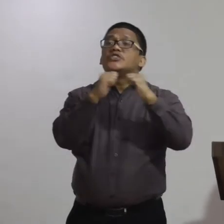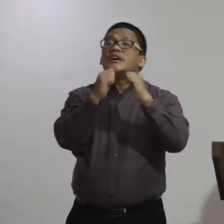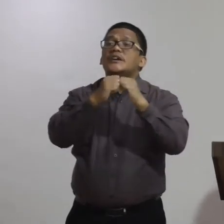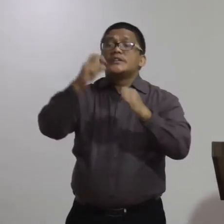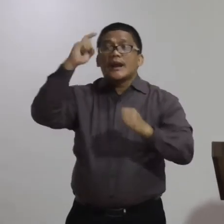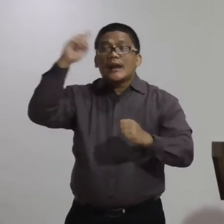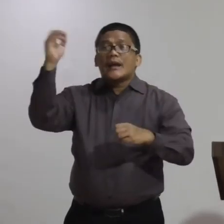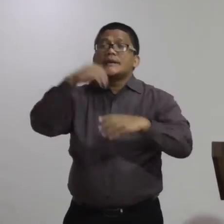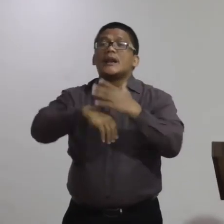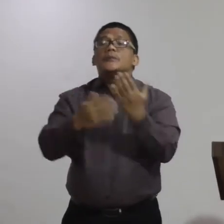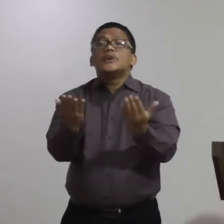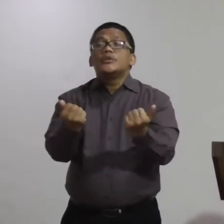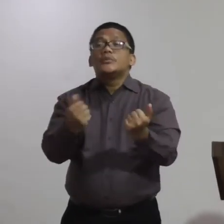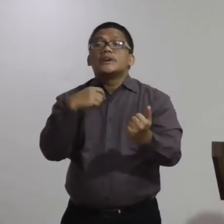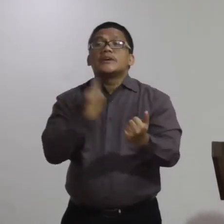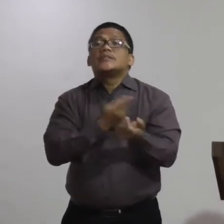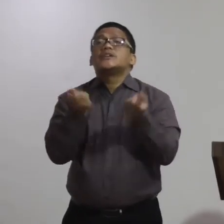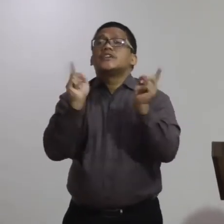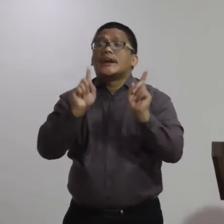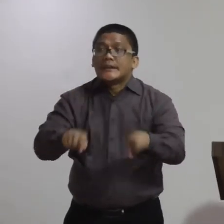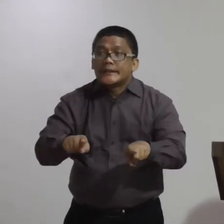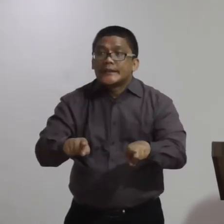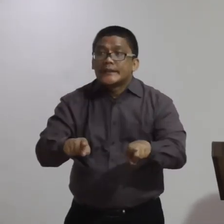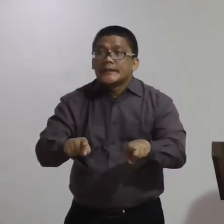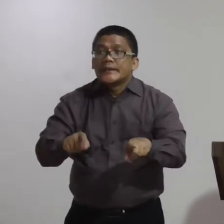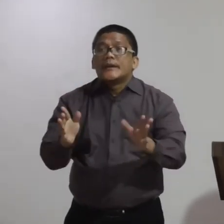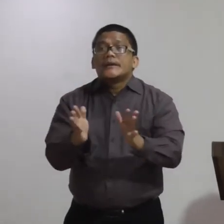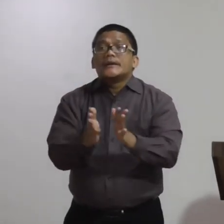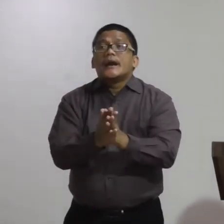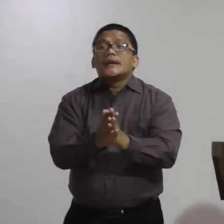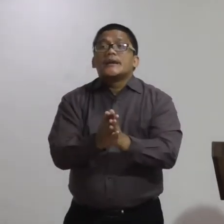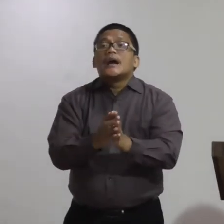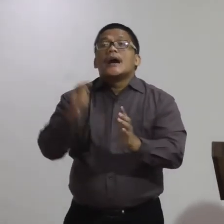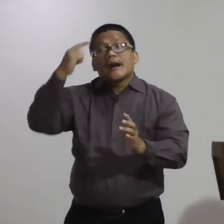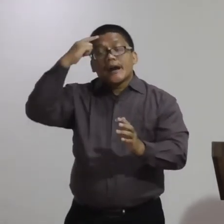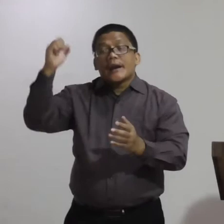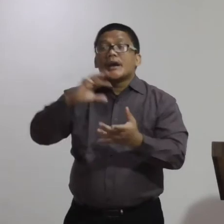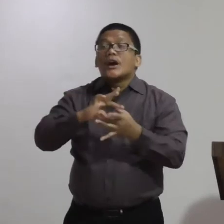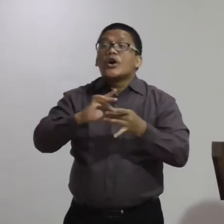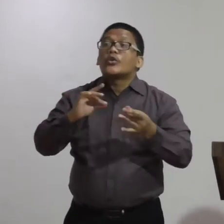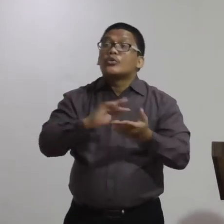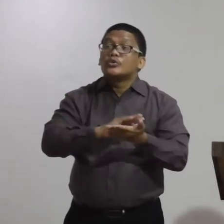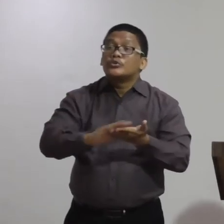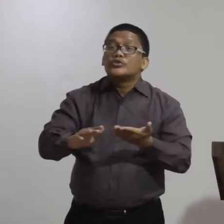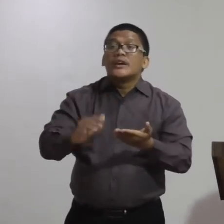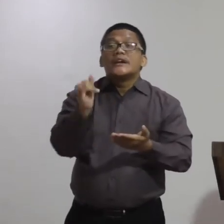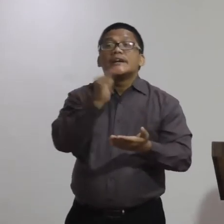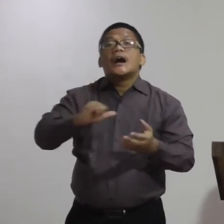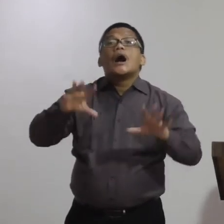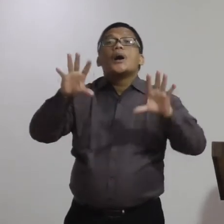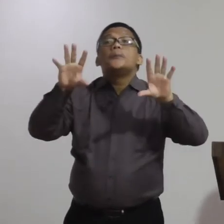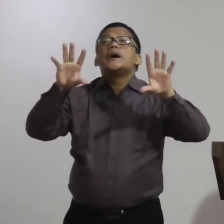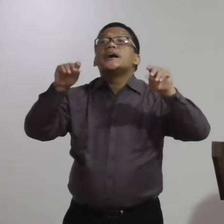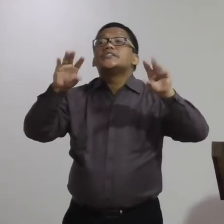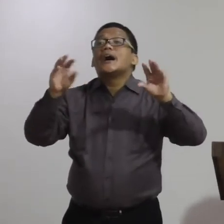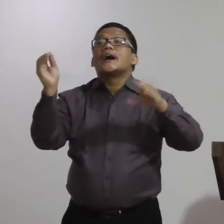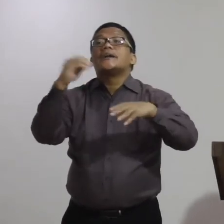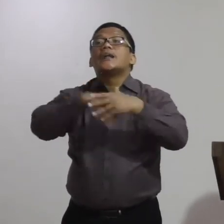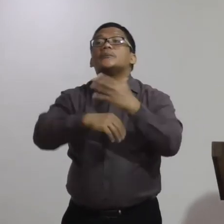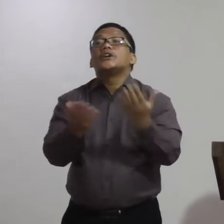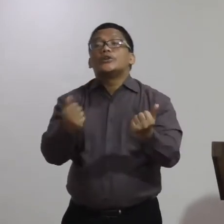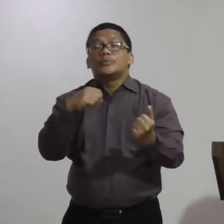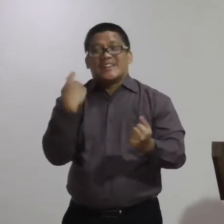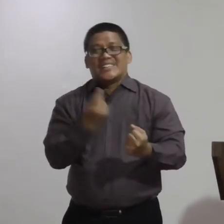Allah dalam kehidupan kita dan oleh Roh Kudus, ya, itu yang mengerjakannya dalam hidup kita. Bahkan dikatakan